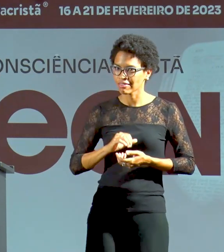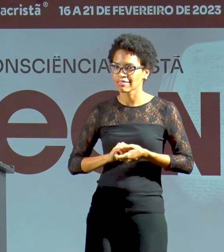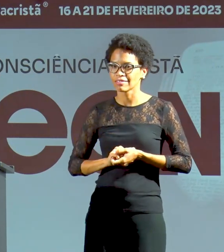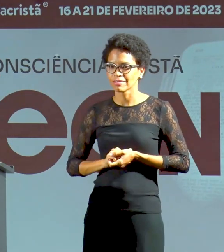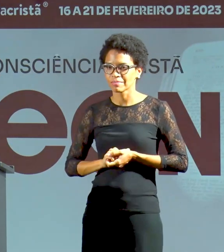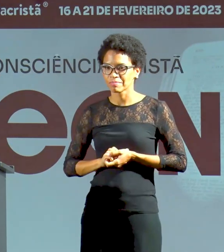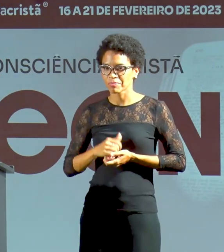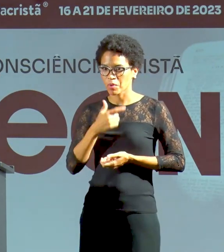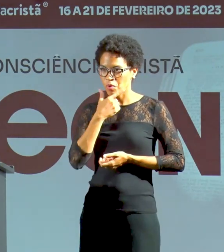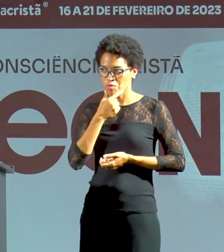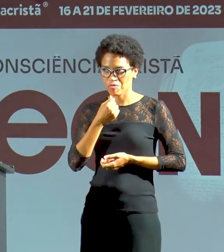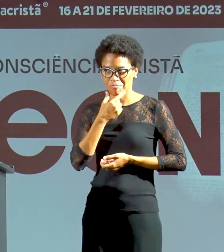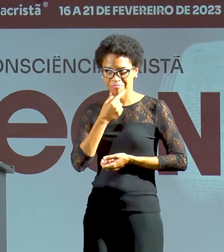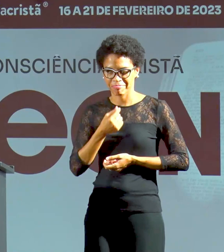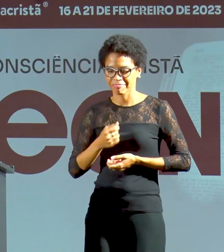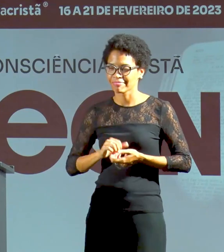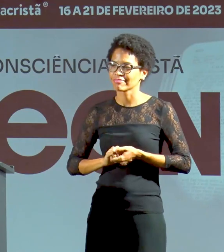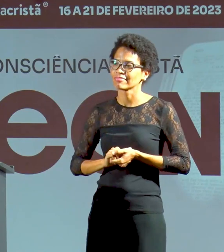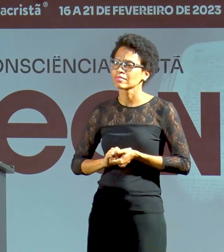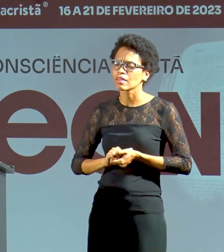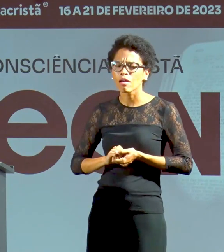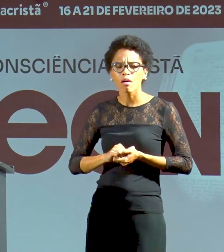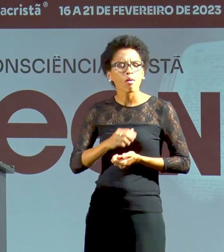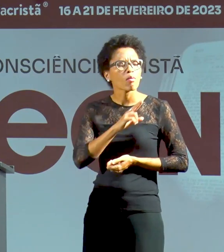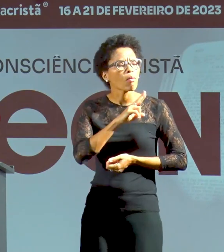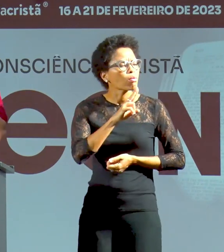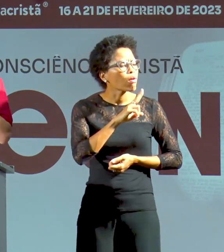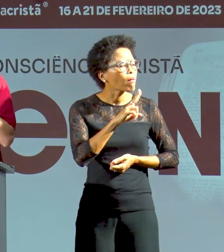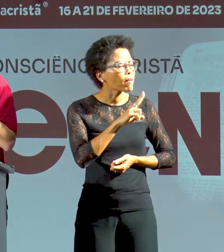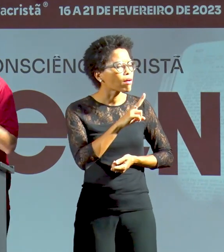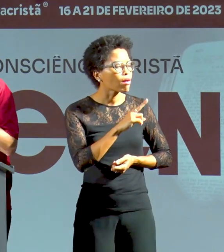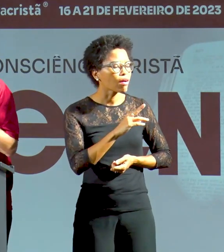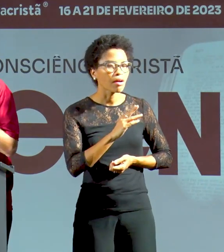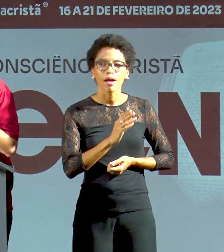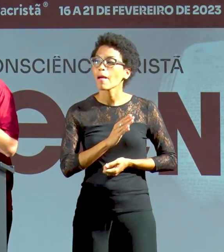o Noemi vai perguntar assim qual que é o nome dele mesmo